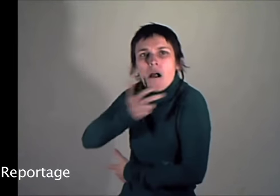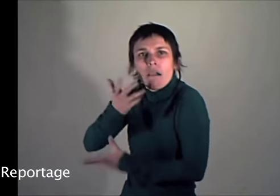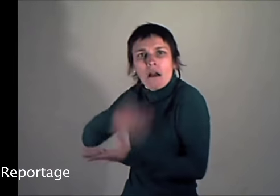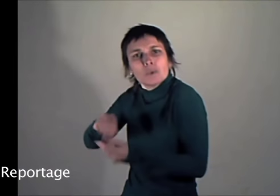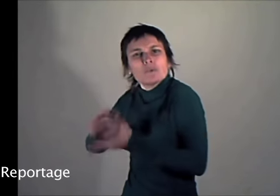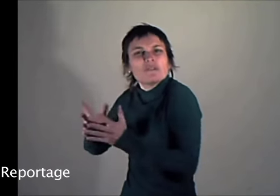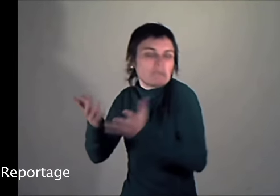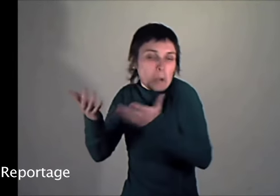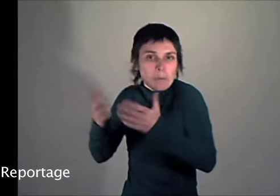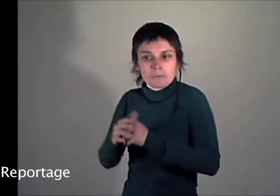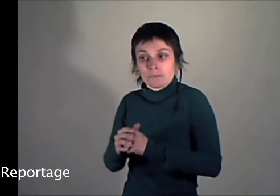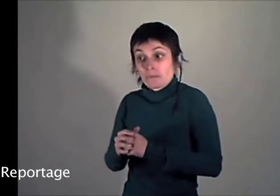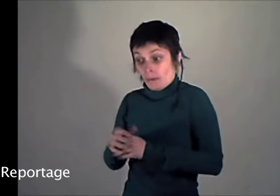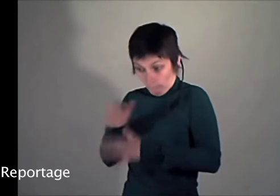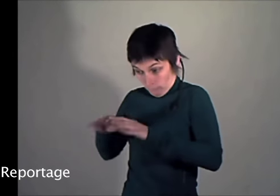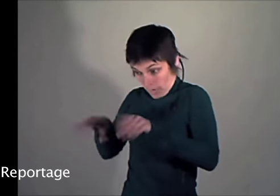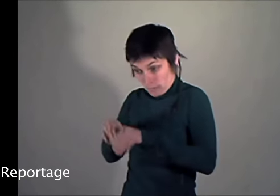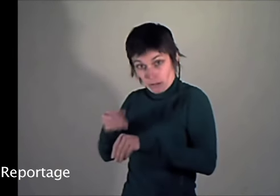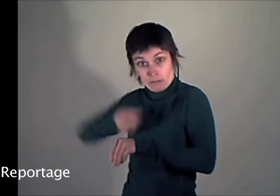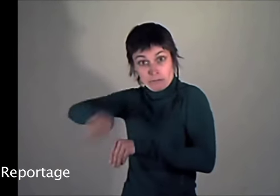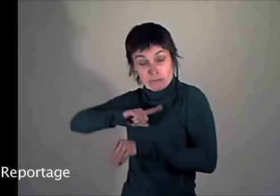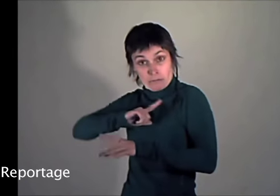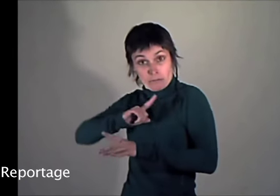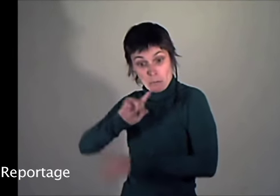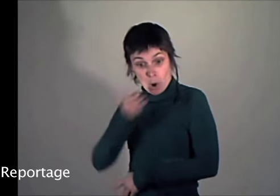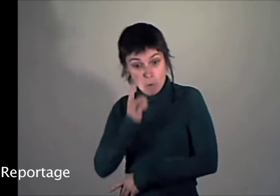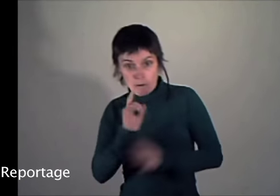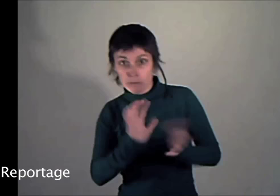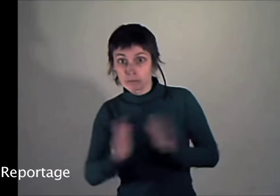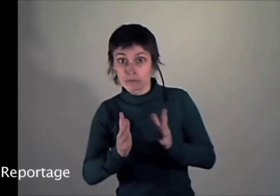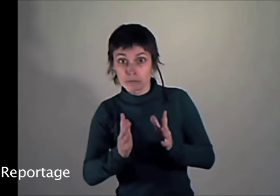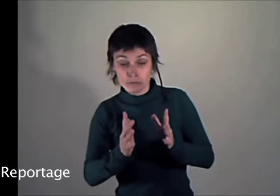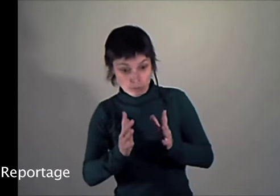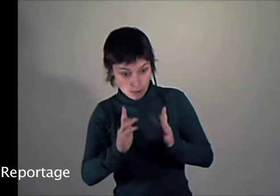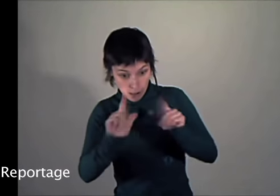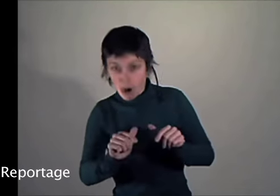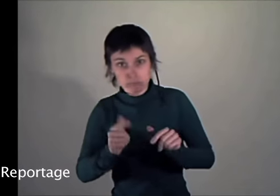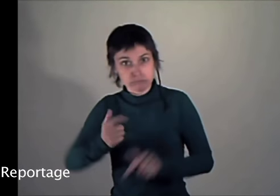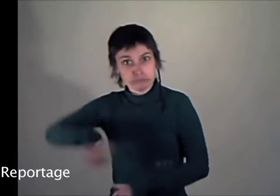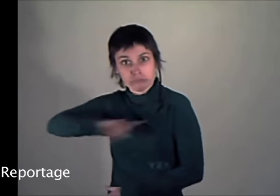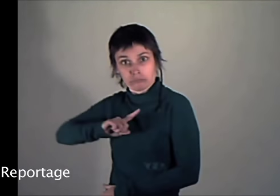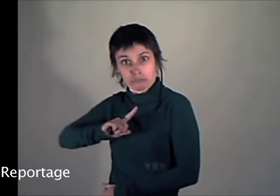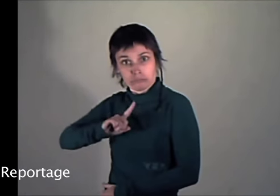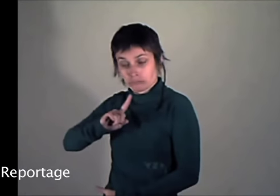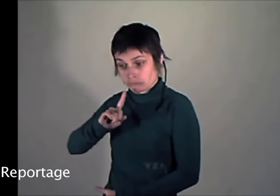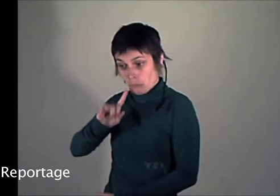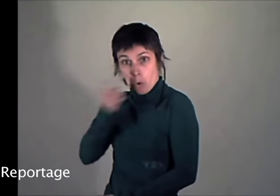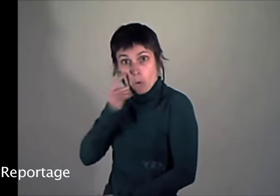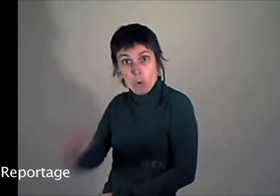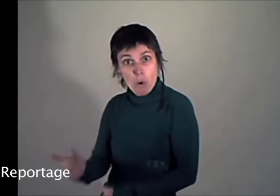pas vraiment de la langue des signes. C'est un code familial avec de l'oralisme.